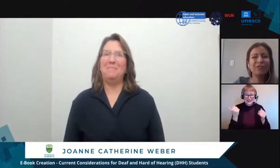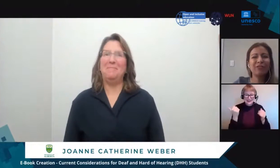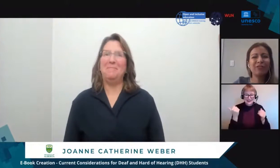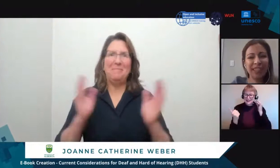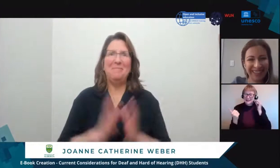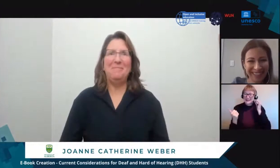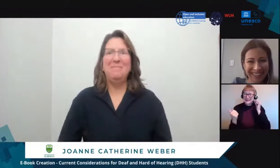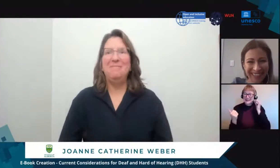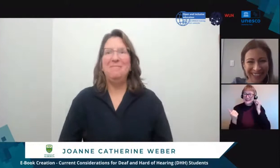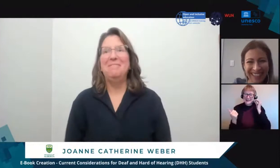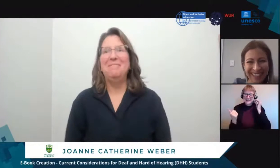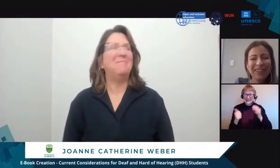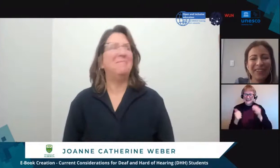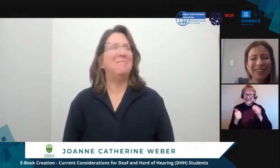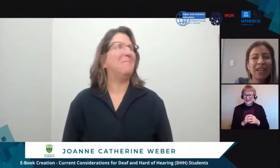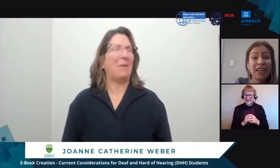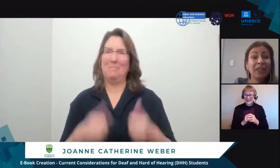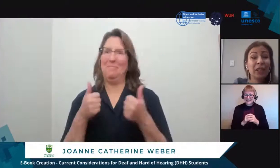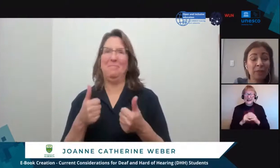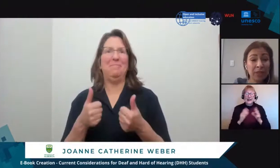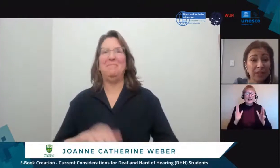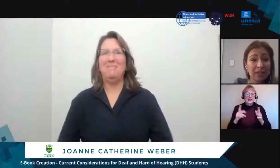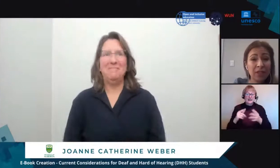con innovación educativa 4.0